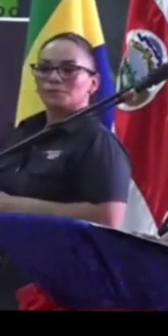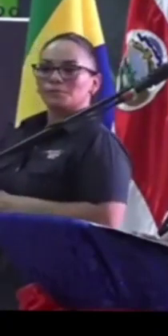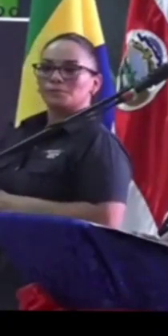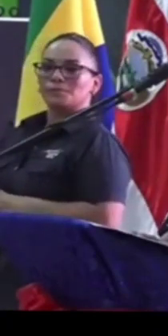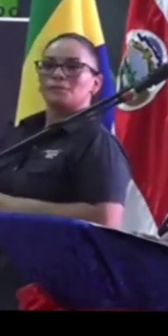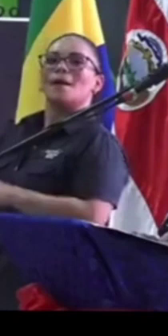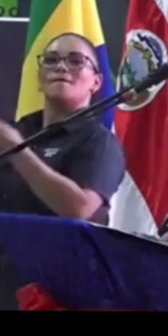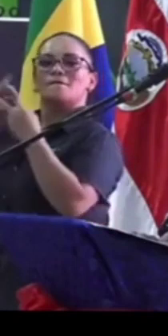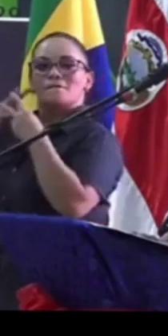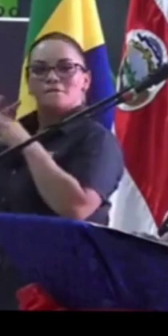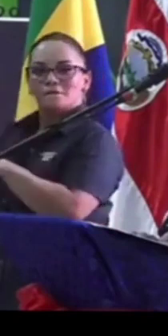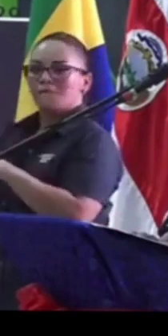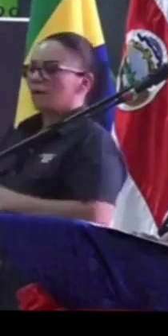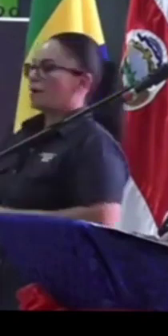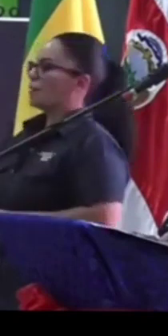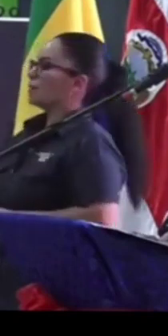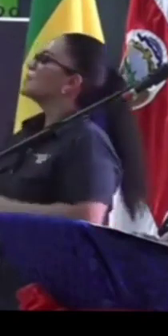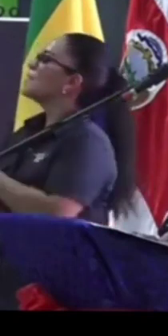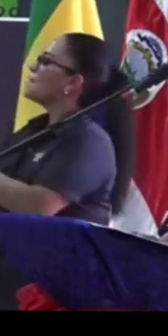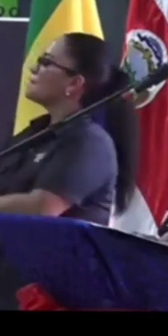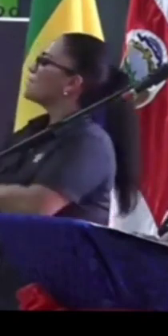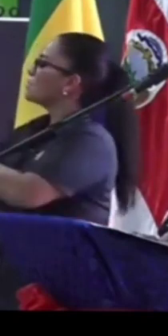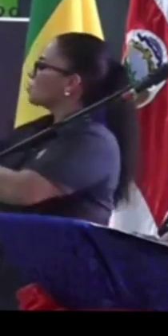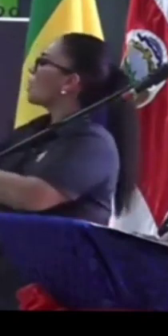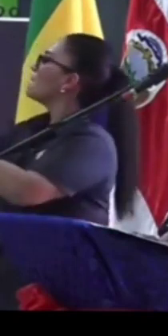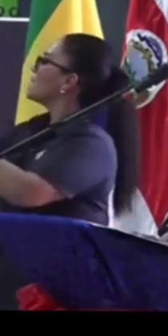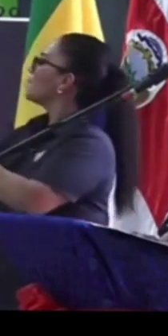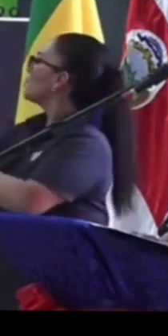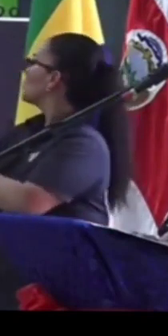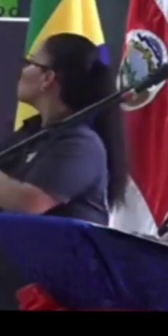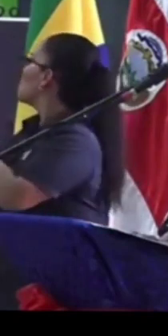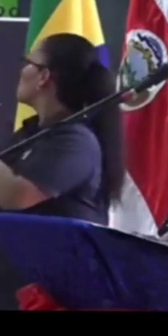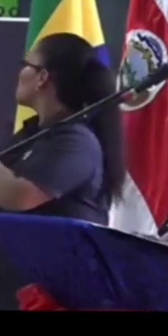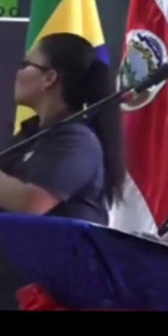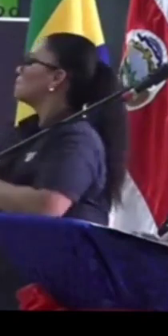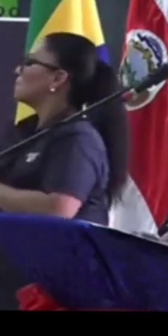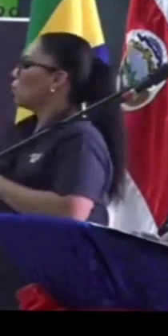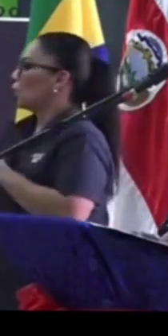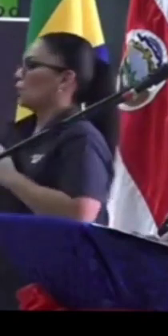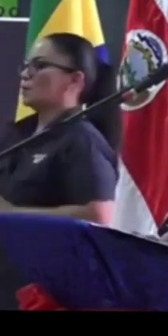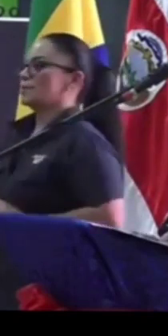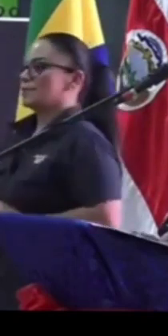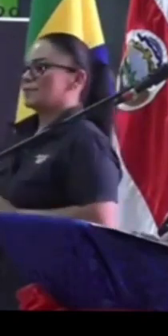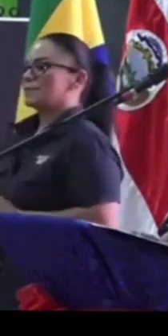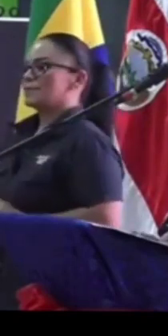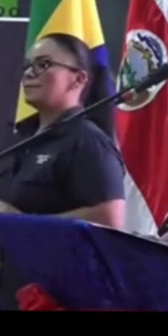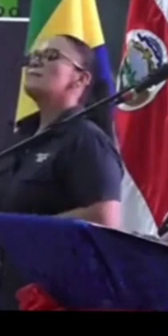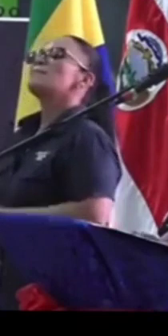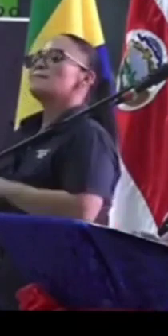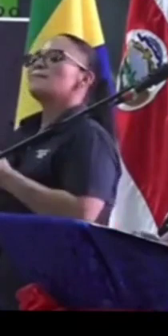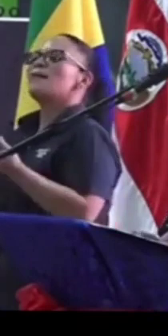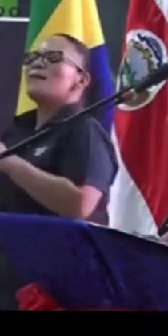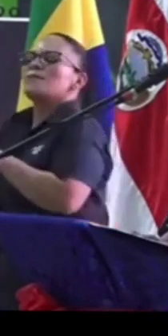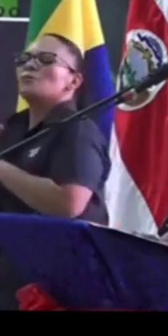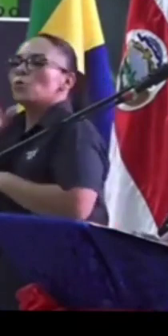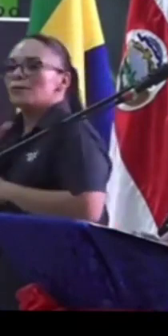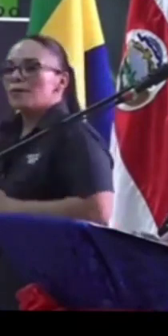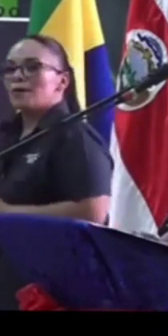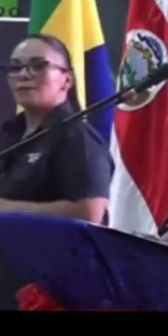vean la inversión de mil cuatrocientos millones de pesos que efectuaron